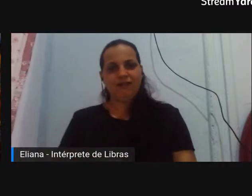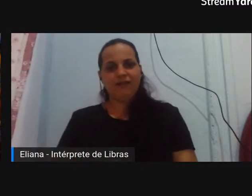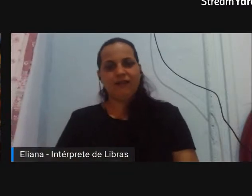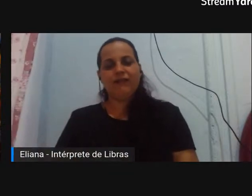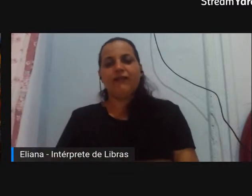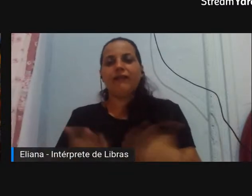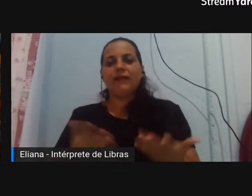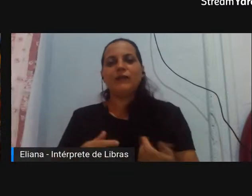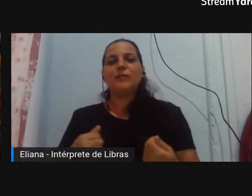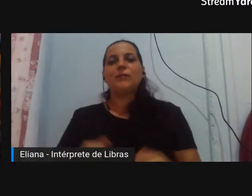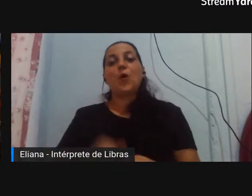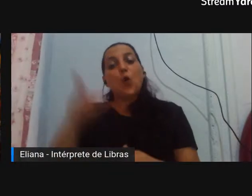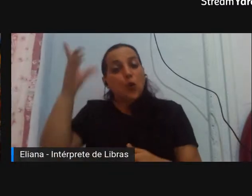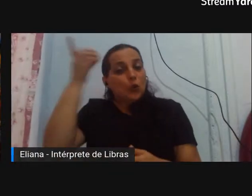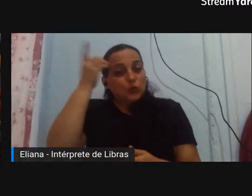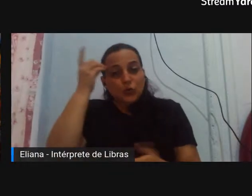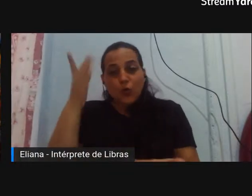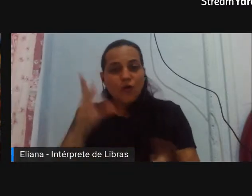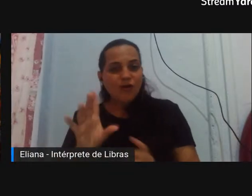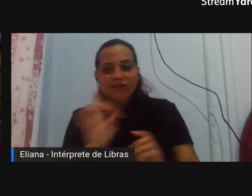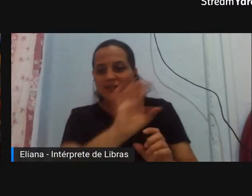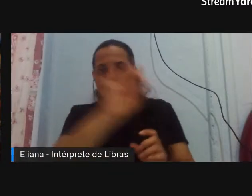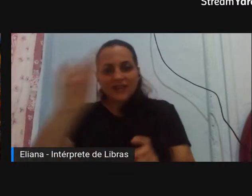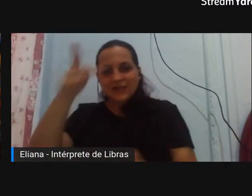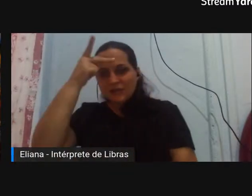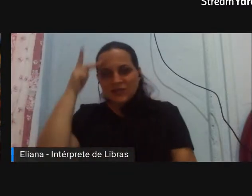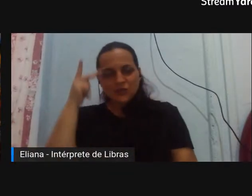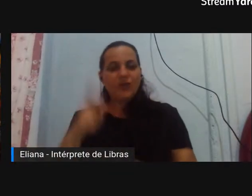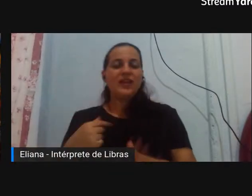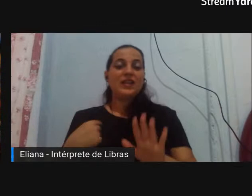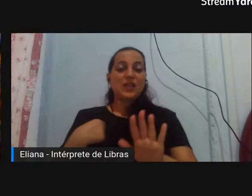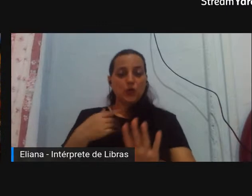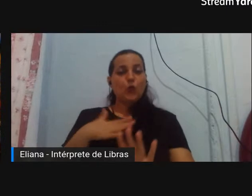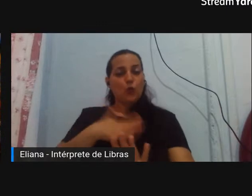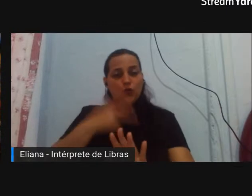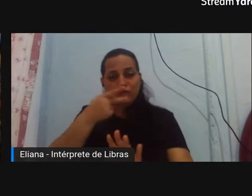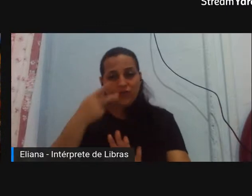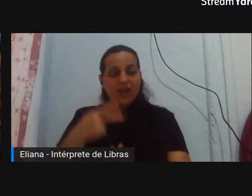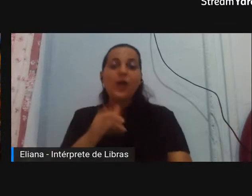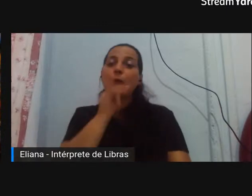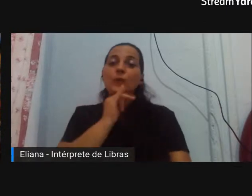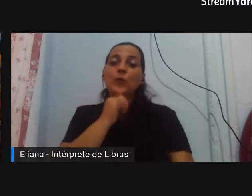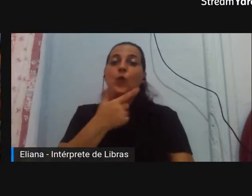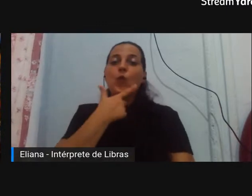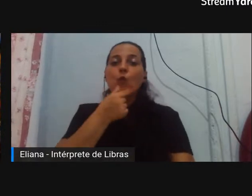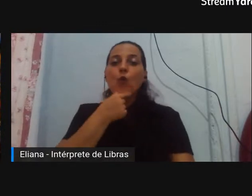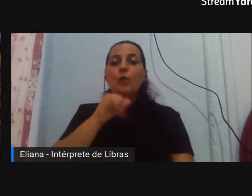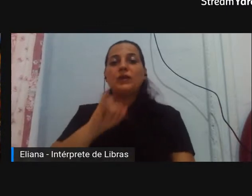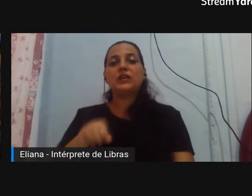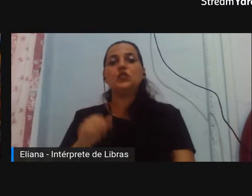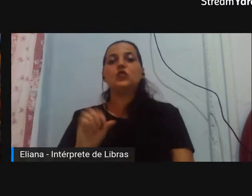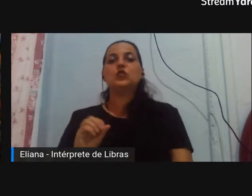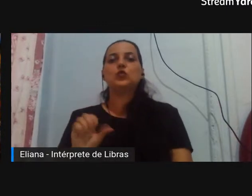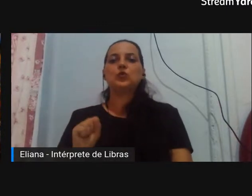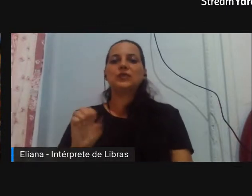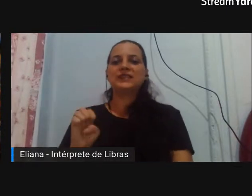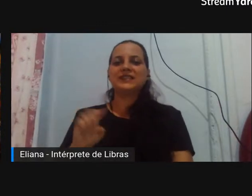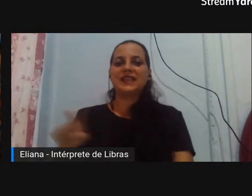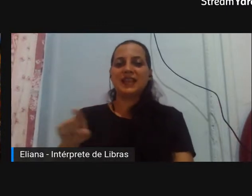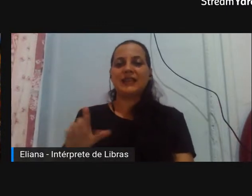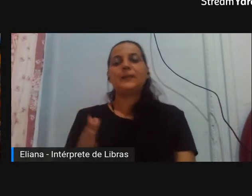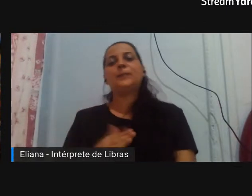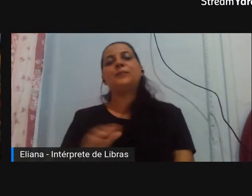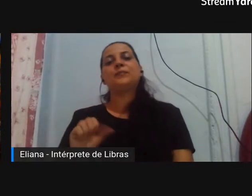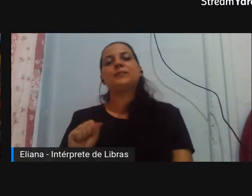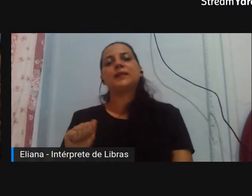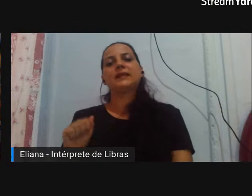citar o exemplo do José Saramago, maior expressão da língua portuguesa, Prêmio Nobel